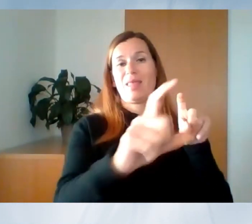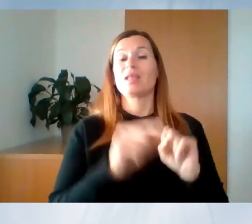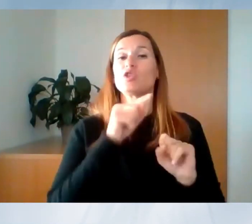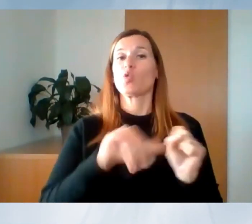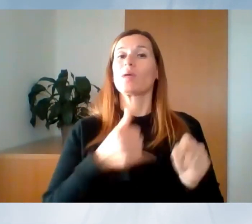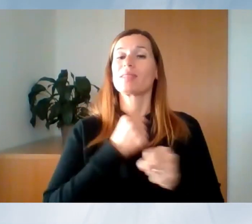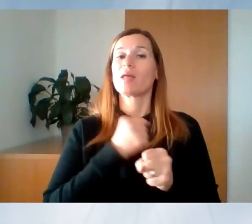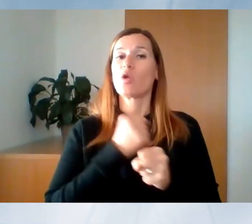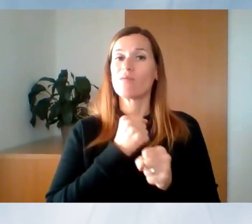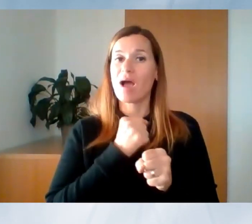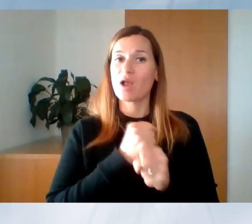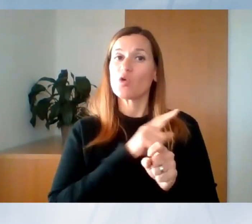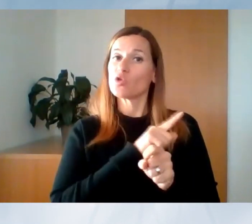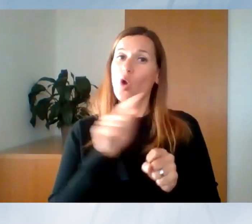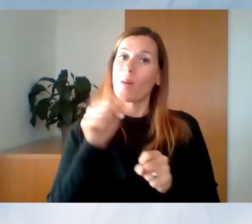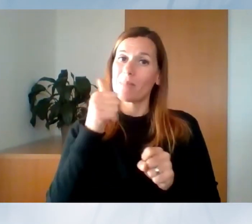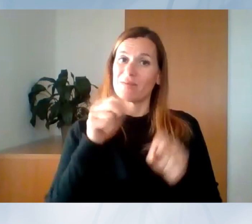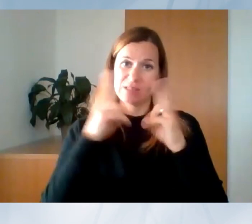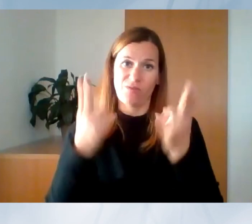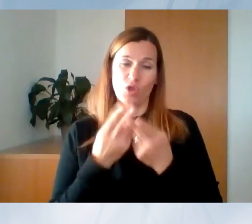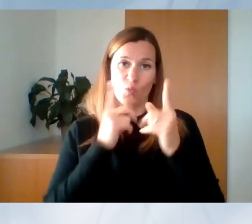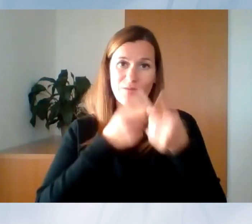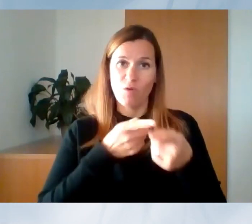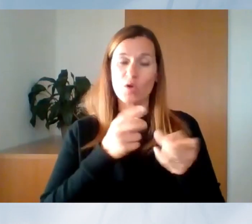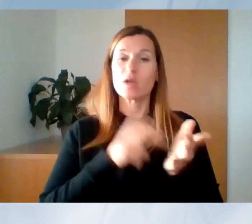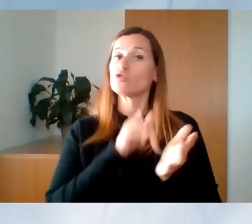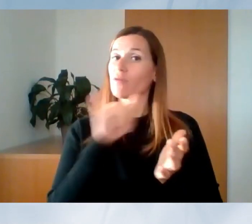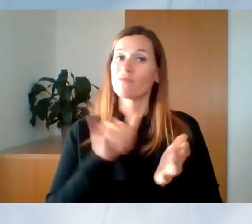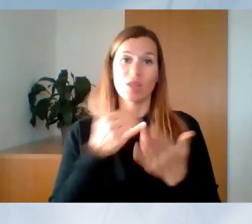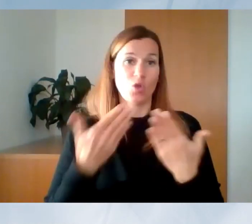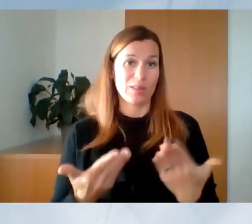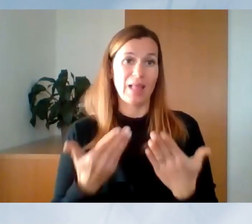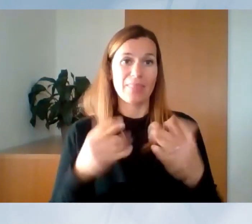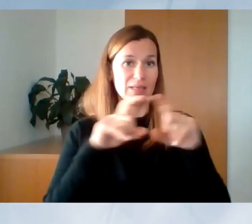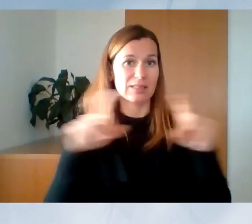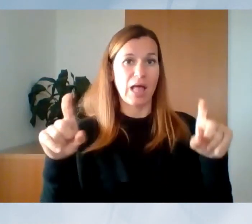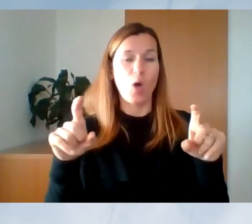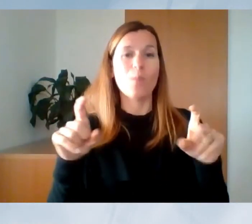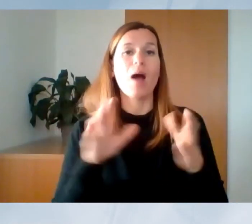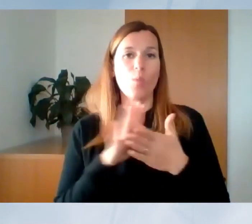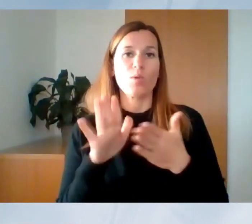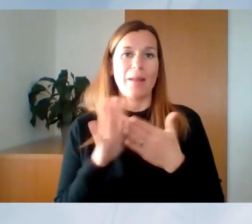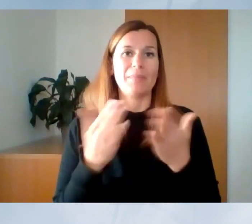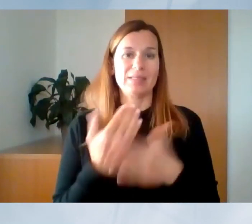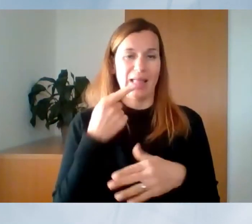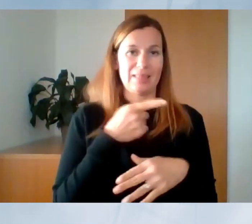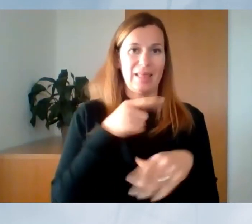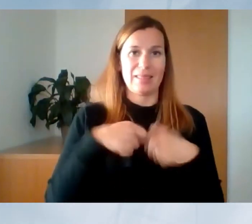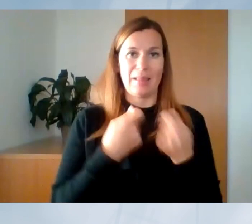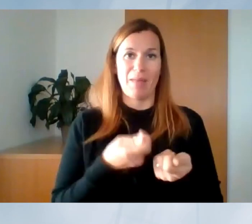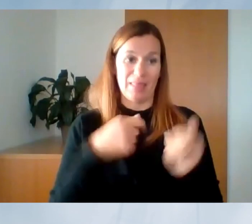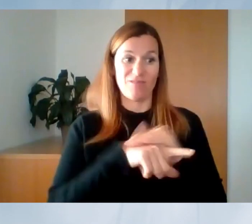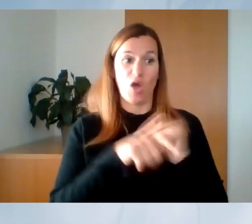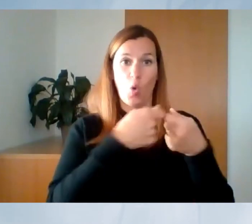špital je deloval do prve svetovne vojne, pa še danes stavba služi za te